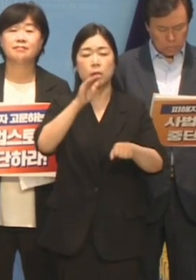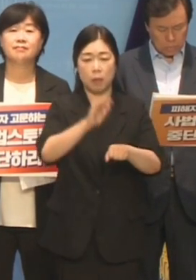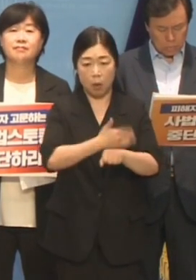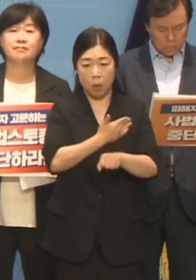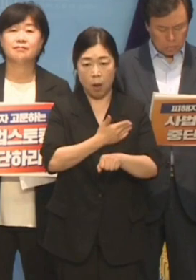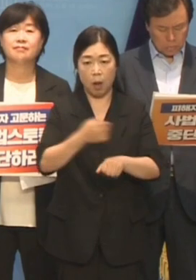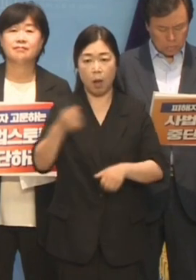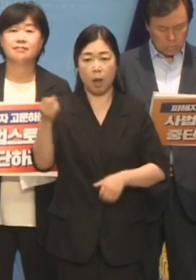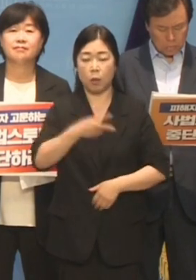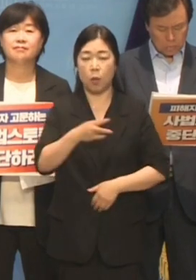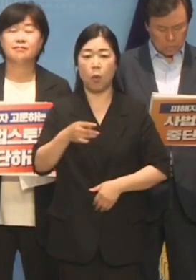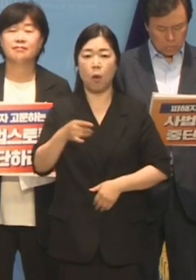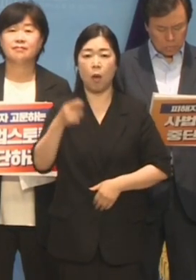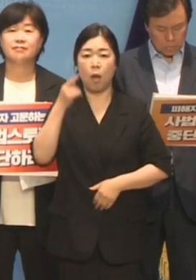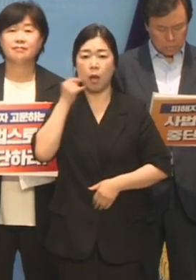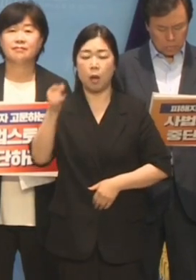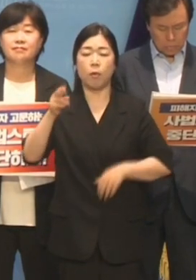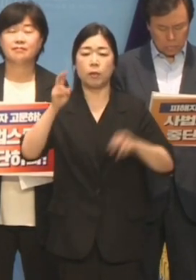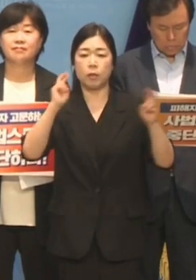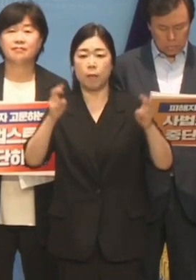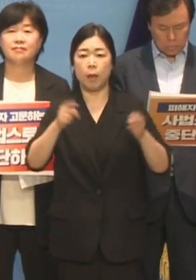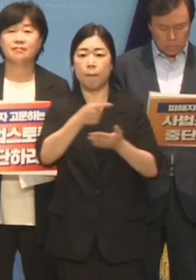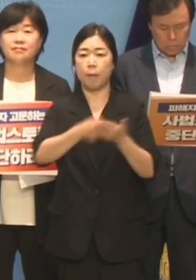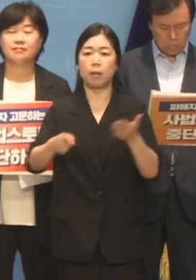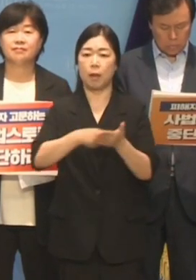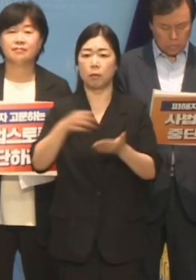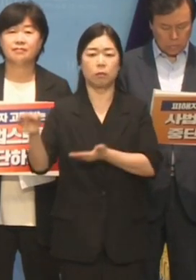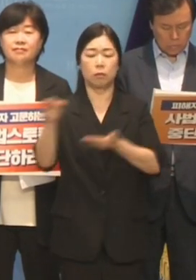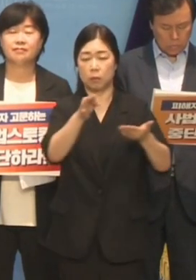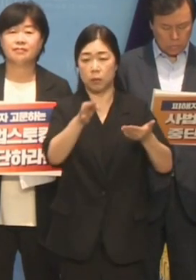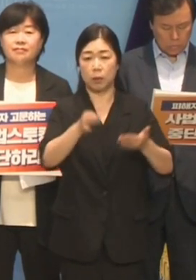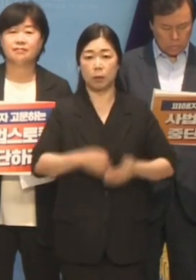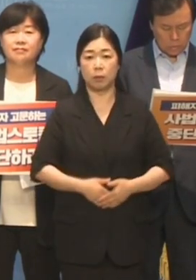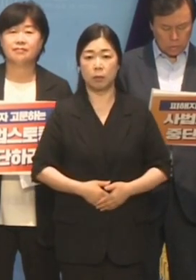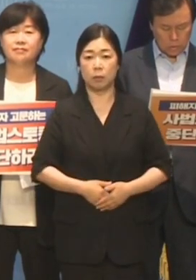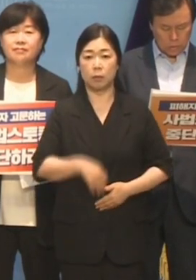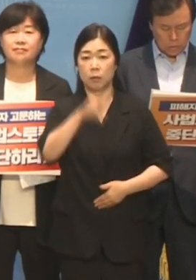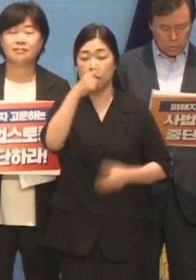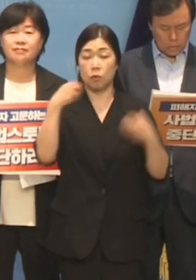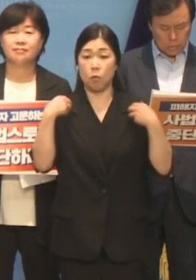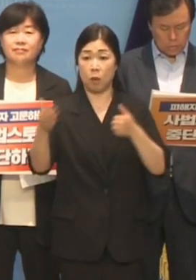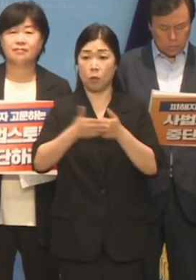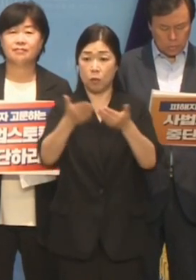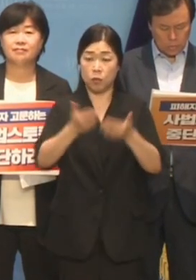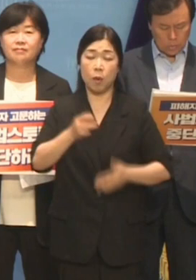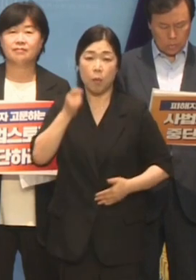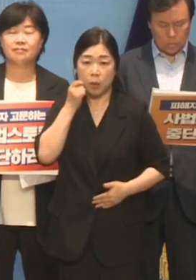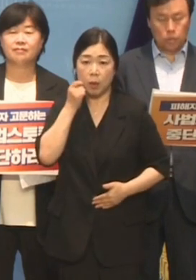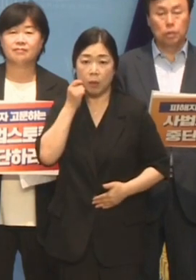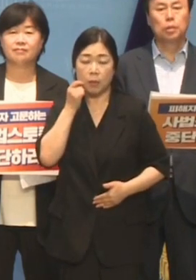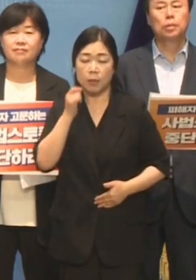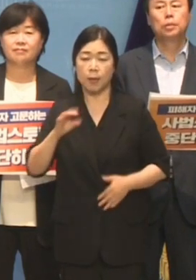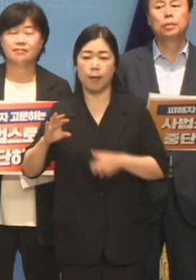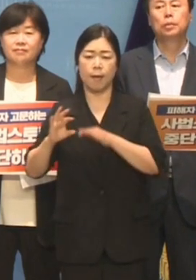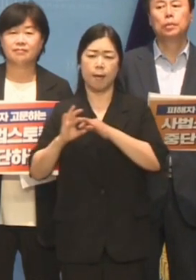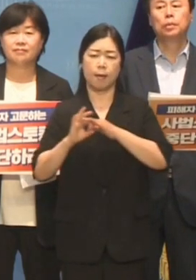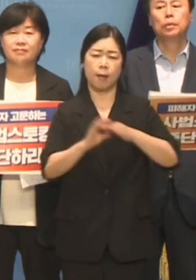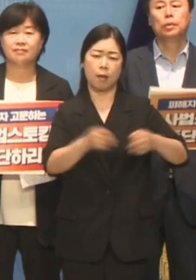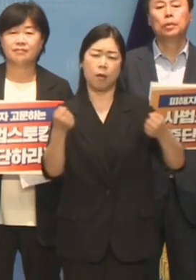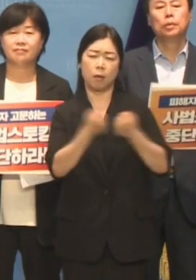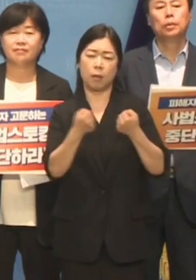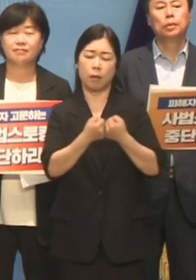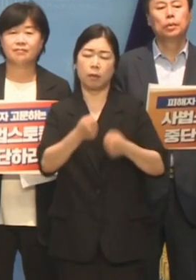사과와 일본 기업의 배상이다. 정부가 그걸 도와주지 못하겠다면 계속 싸울